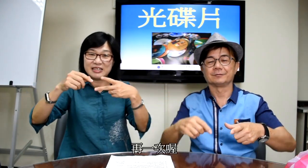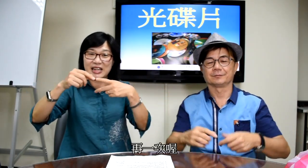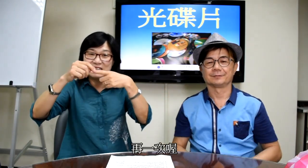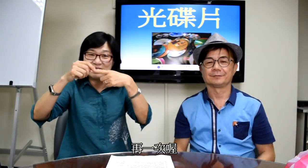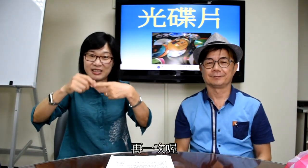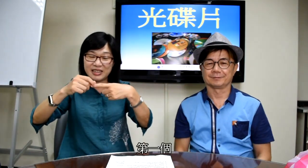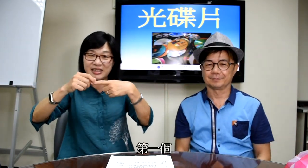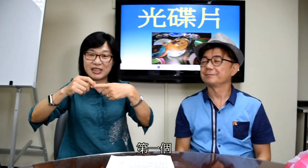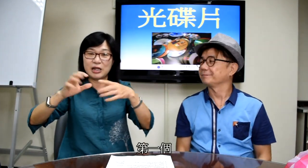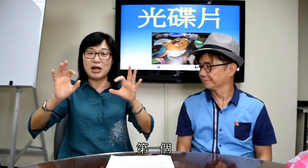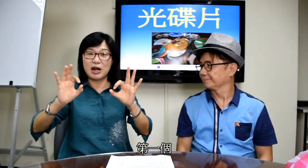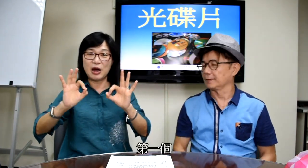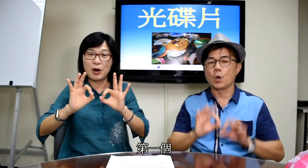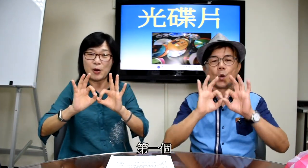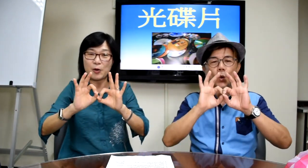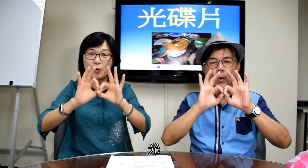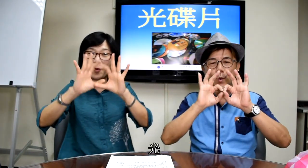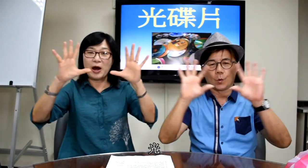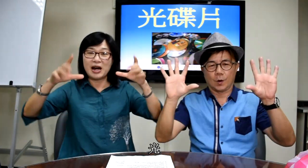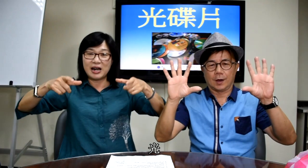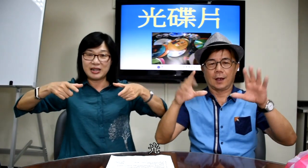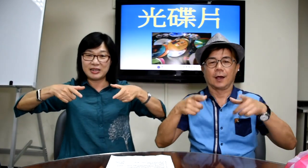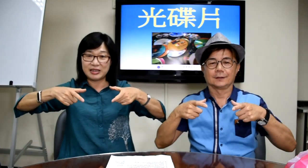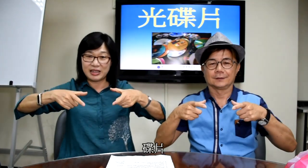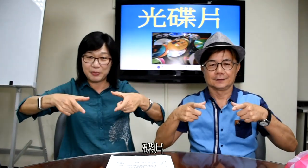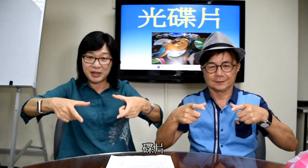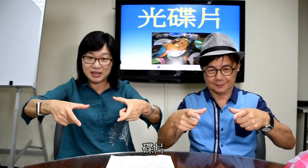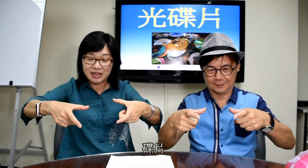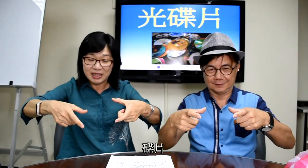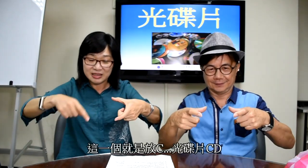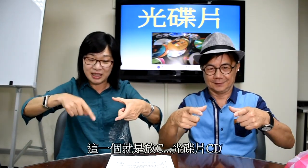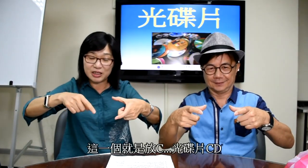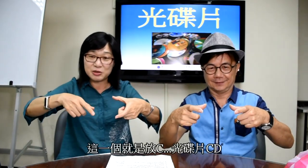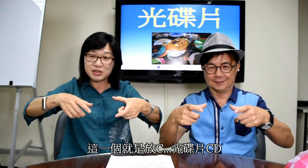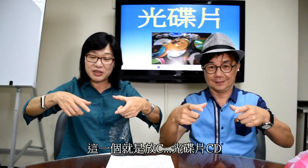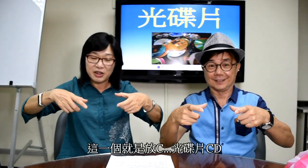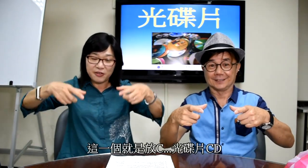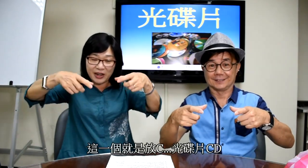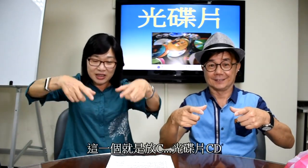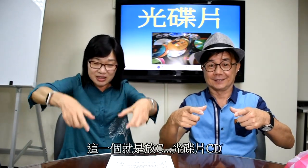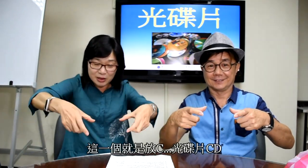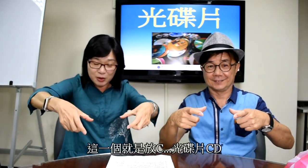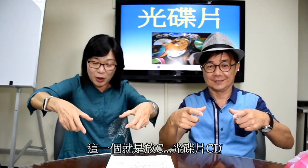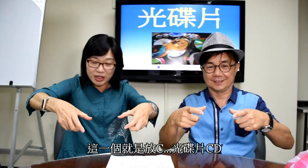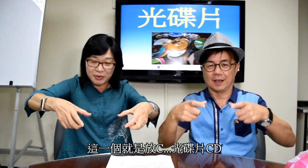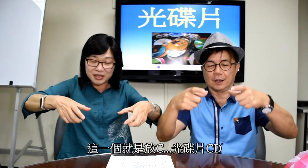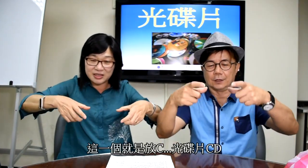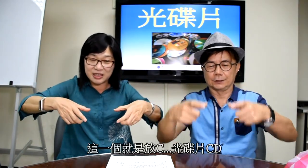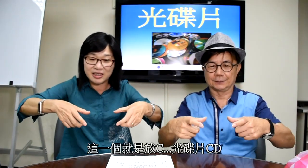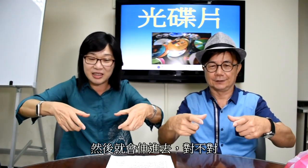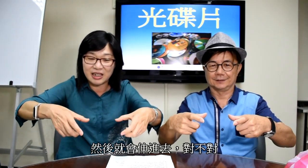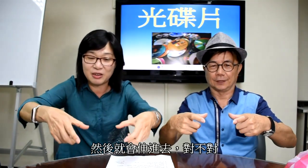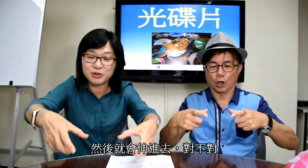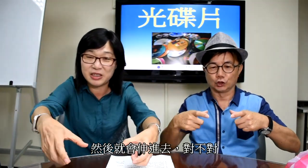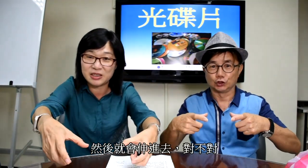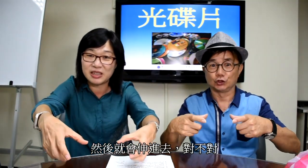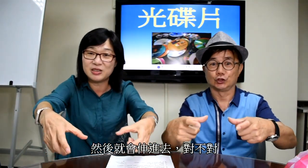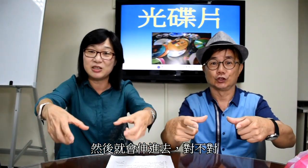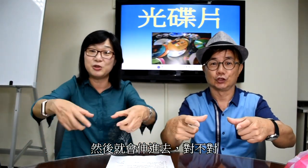一次哦，第一个光碟片，这个就是放光碟片 CD， 然后就会伸进去，对